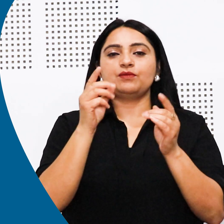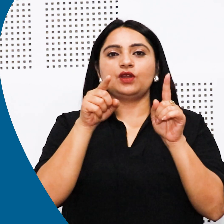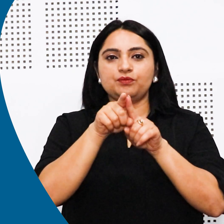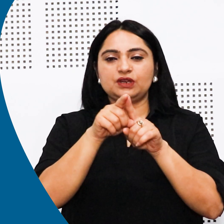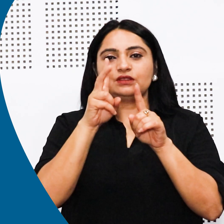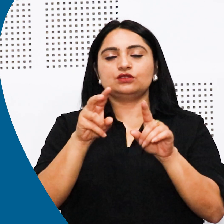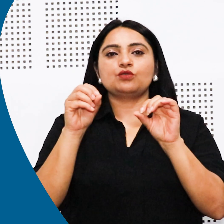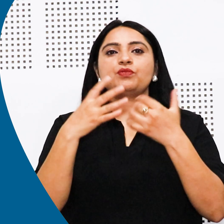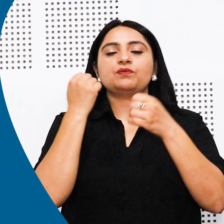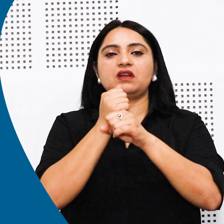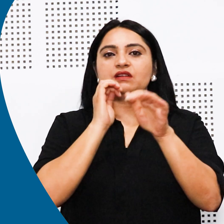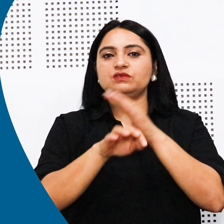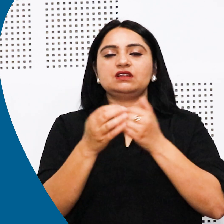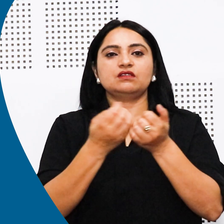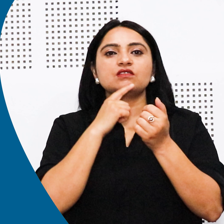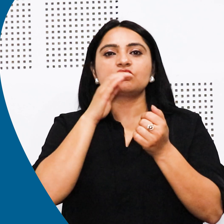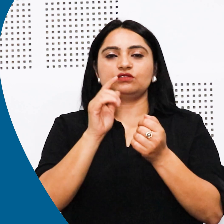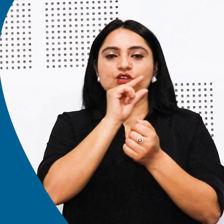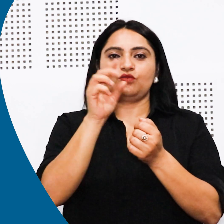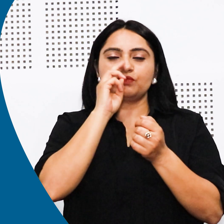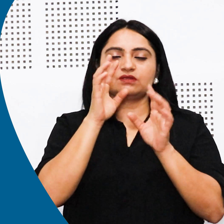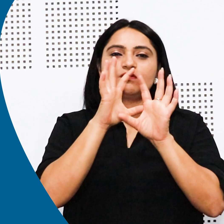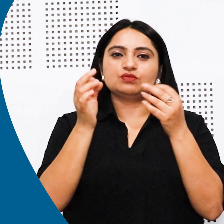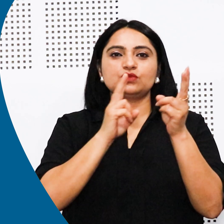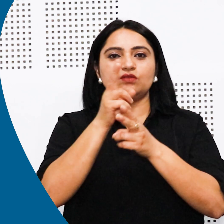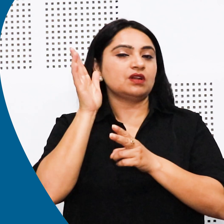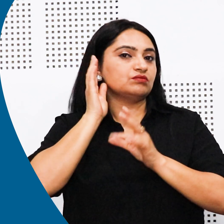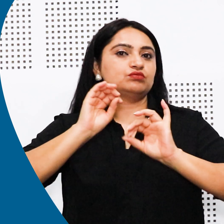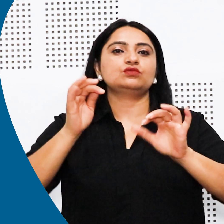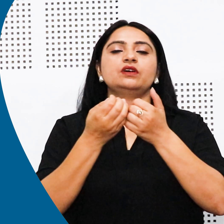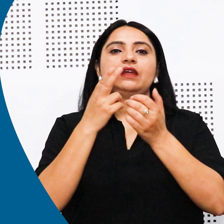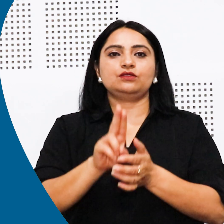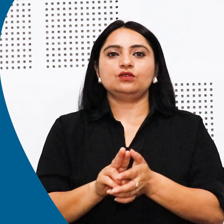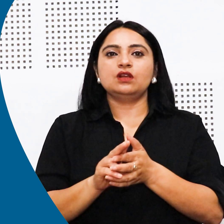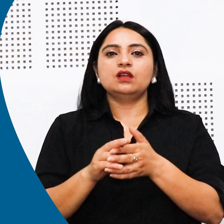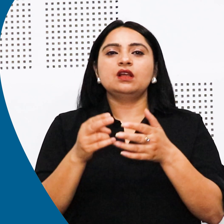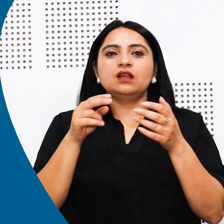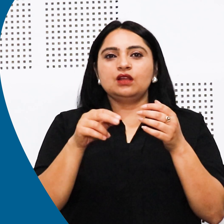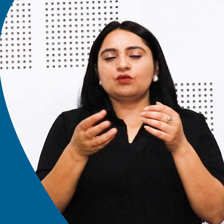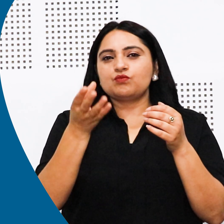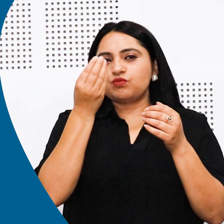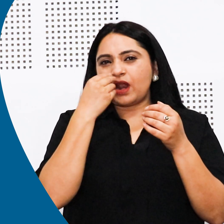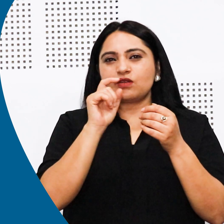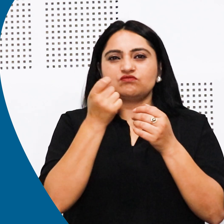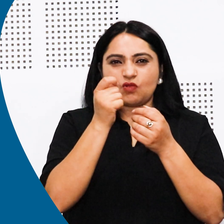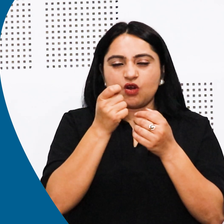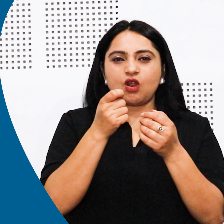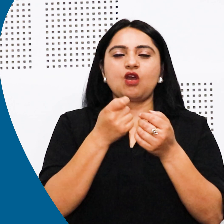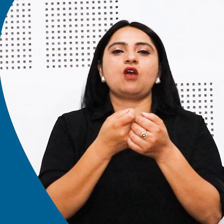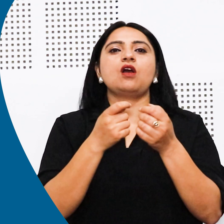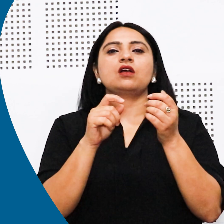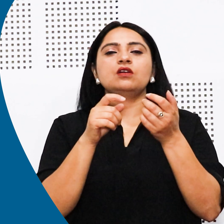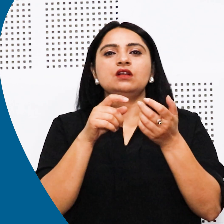प्रभावकारी कार्यान्वयन हुन नसकेको बारेमा विभिन्न सामग्री सुनाएका थियौं। रैथाने बालीको संरक्षण र प्रवर्धनका